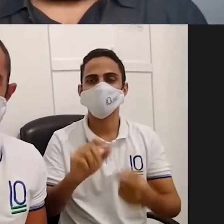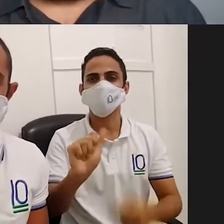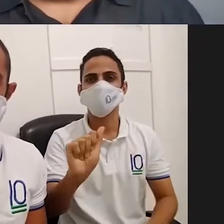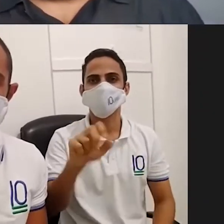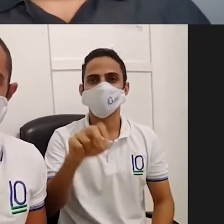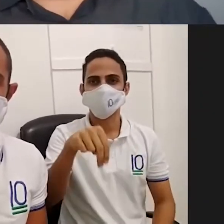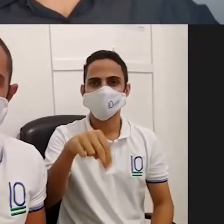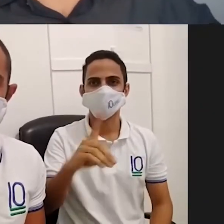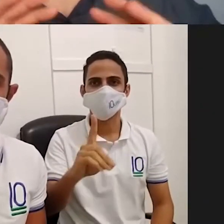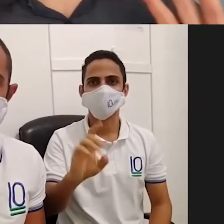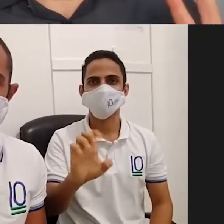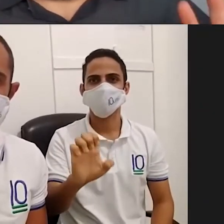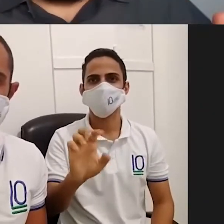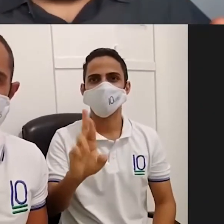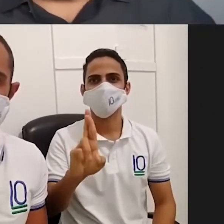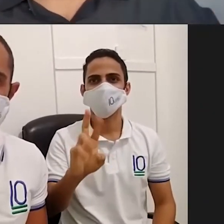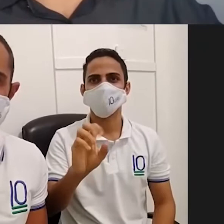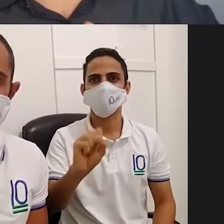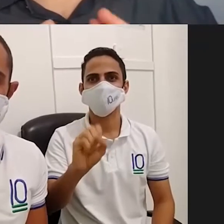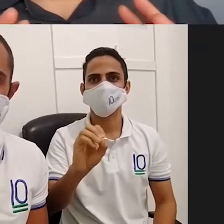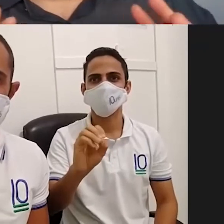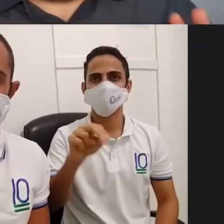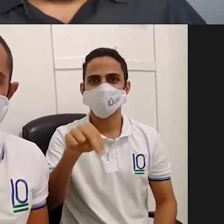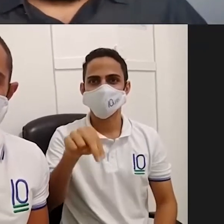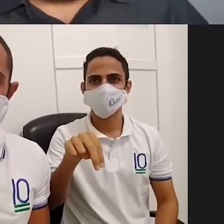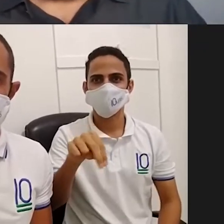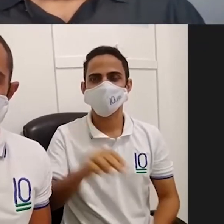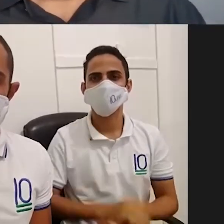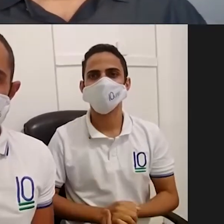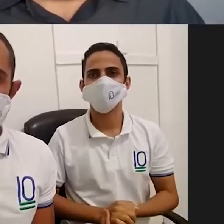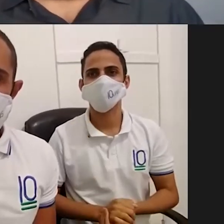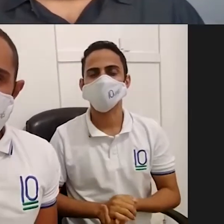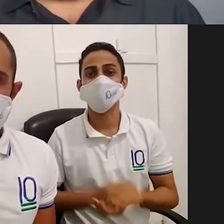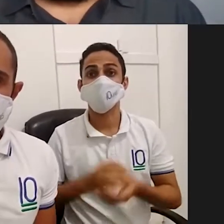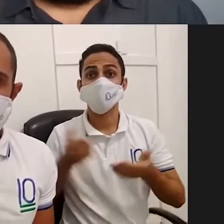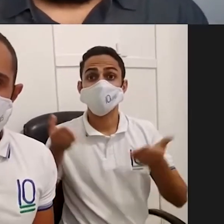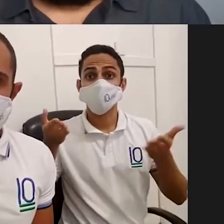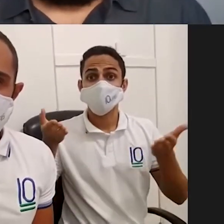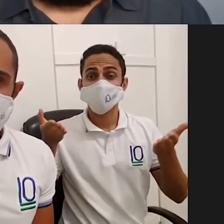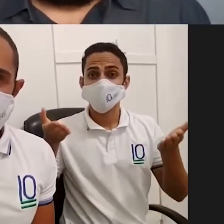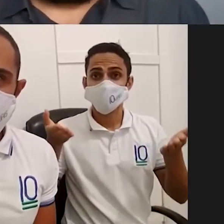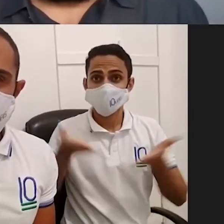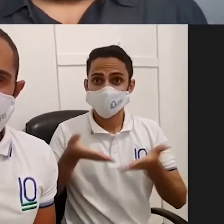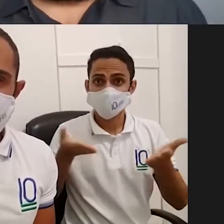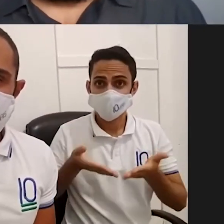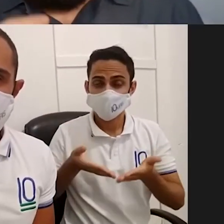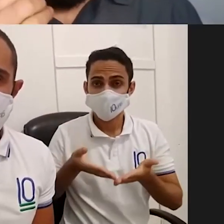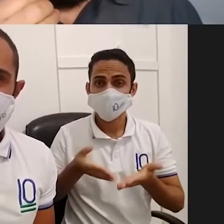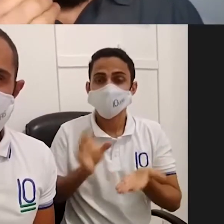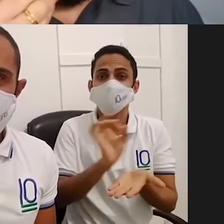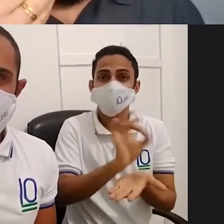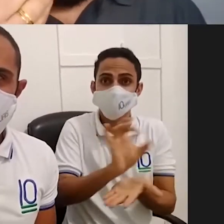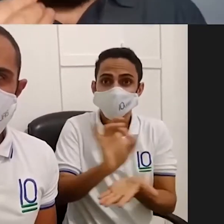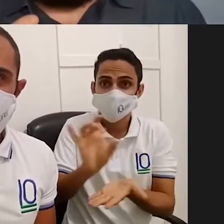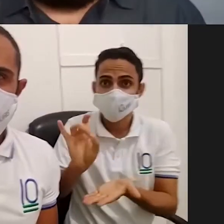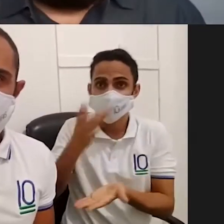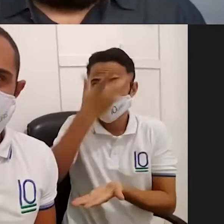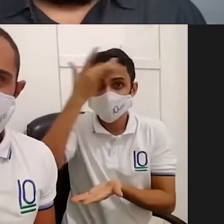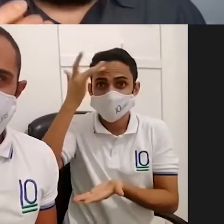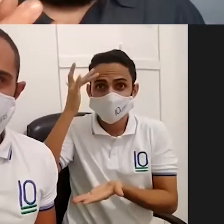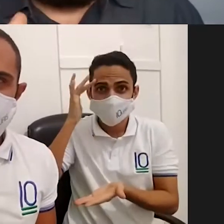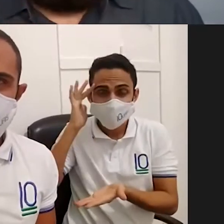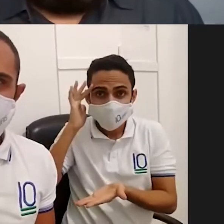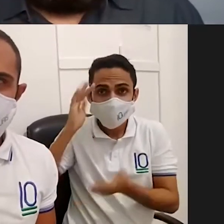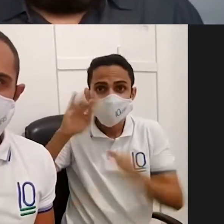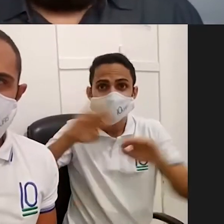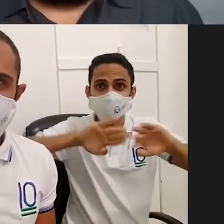a medida que, como todo mundo está isolado, todo mundo está com máscara, respeitando o isolamento, à medida que cada um for falar, tira um pouco a